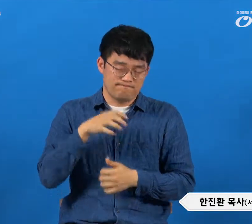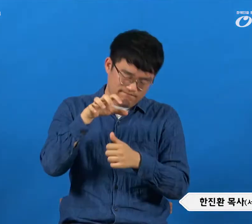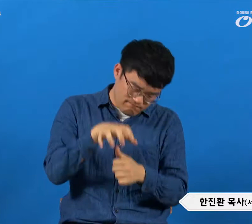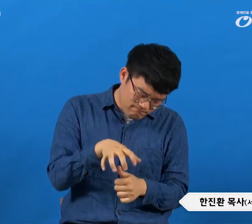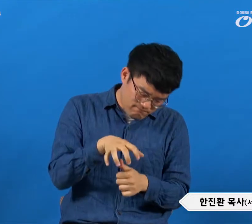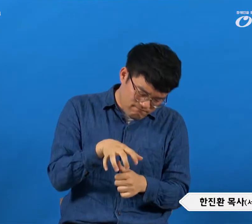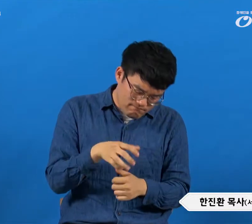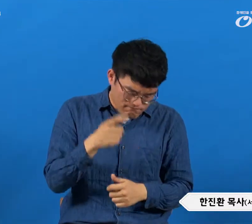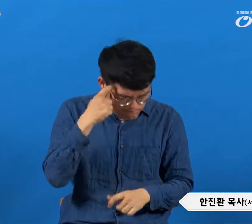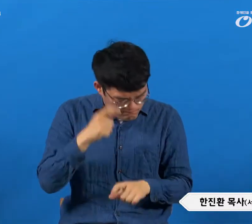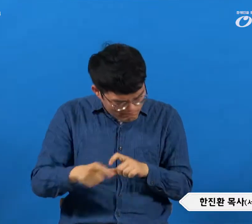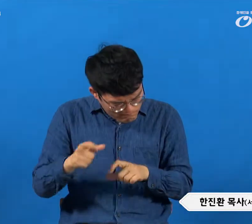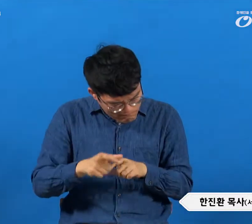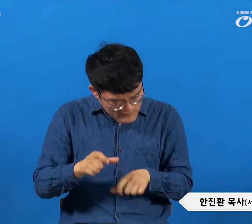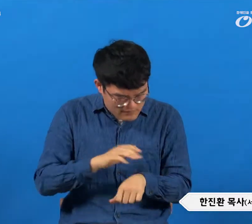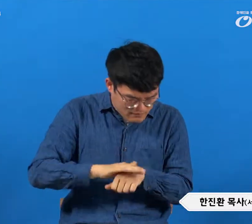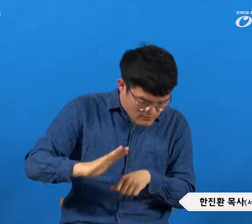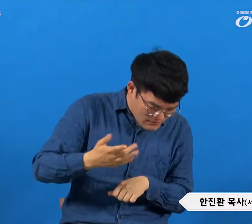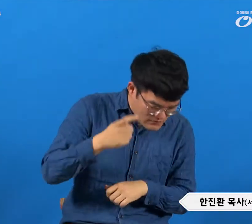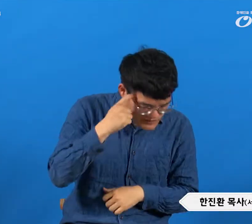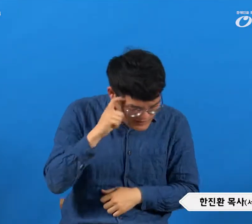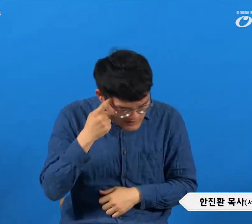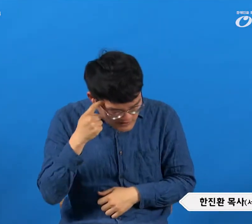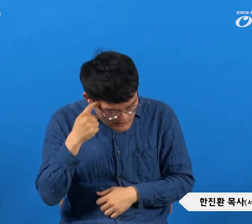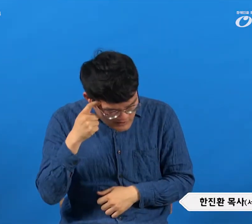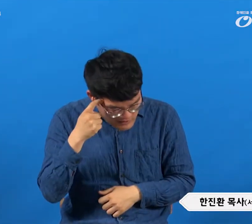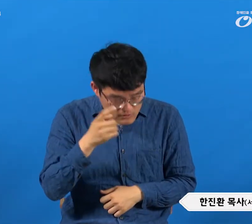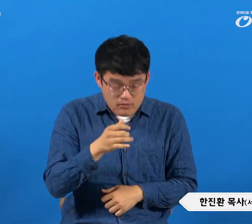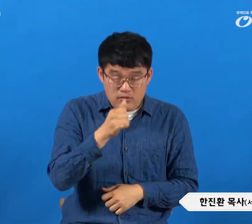그러고 있다는 것을 깨달았습니다.